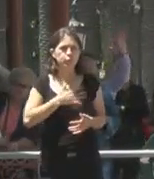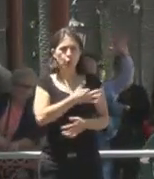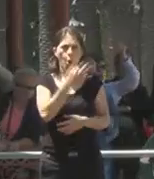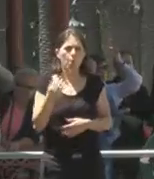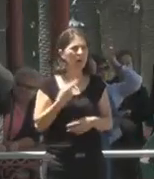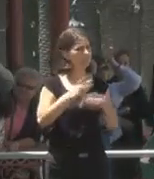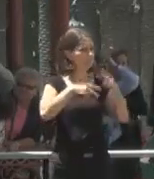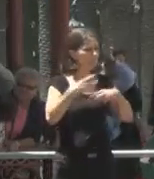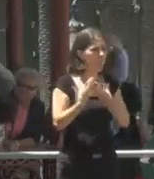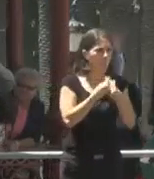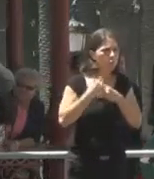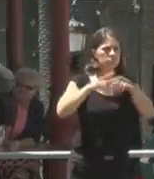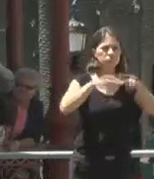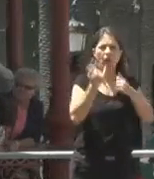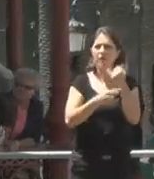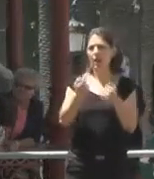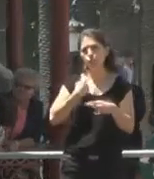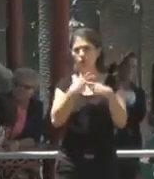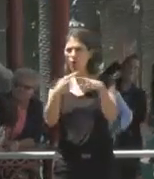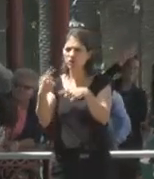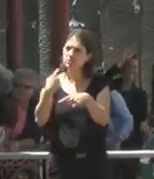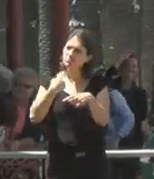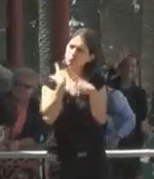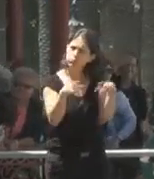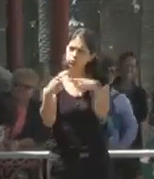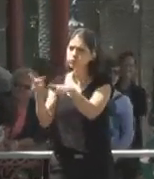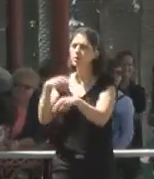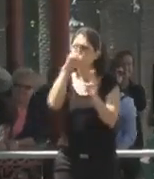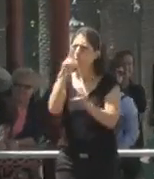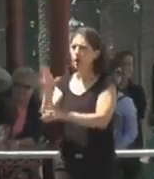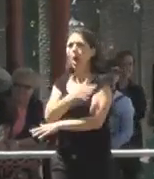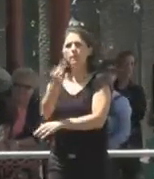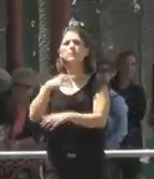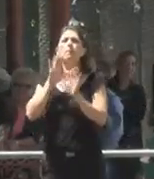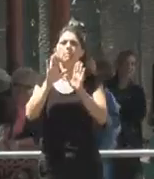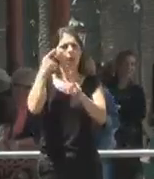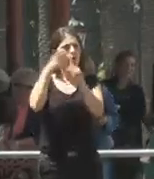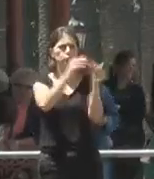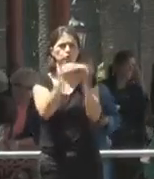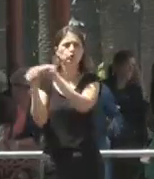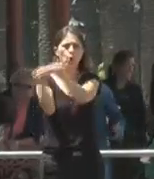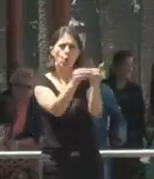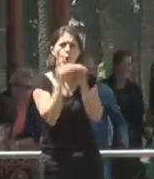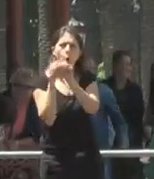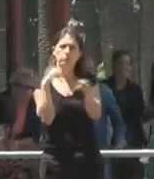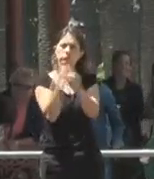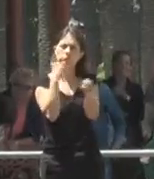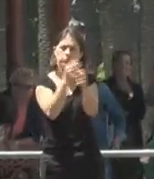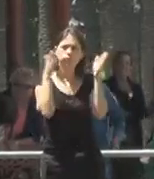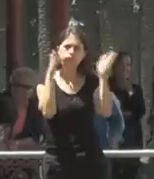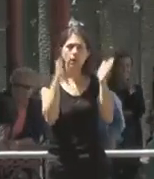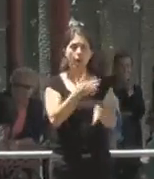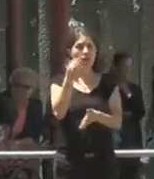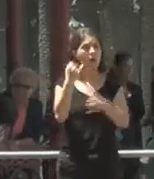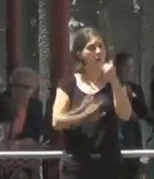de respetar o que nos diferencia, pero de traballar polos obxectivos comuns, polo desexo común, non? E esa marea medrou,